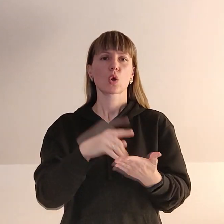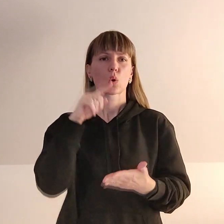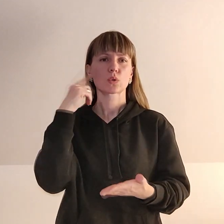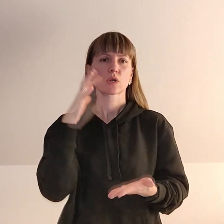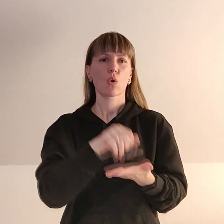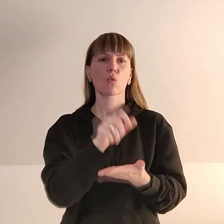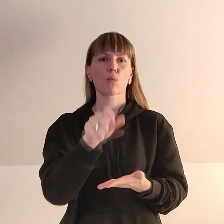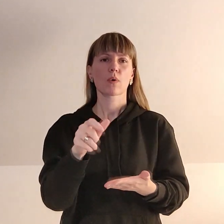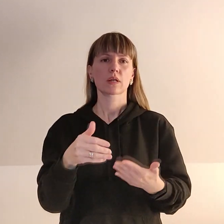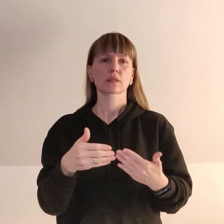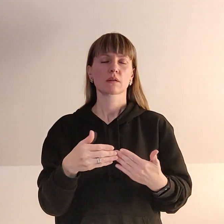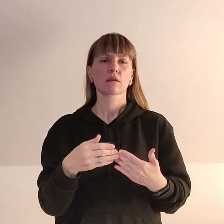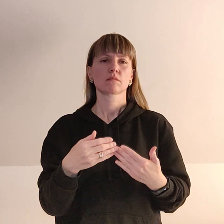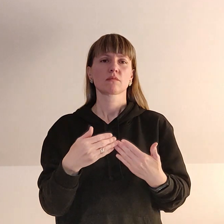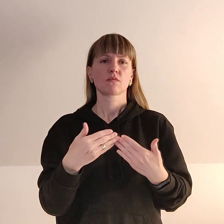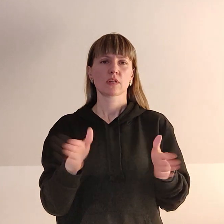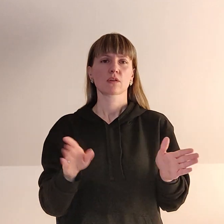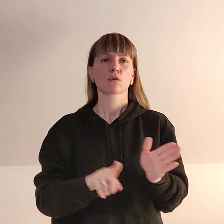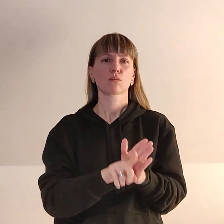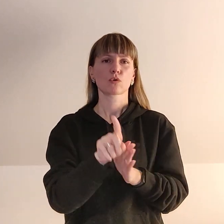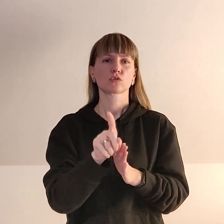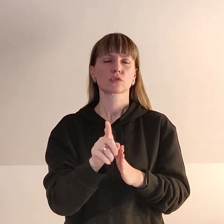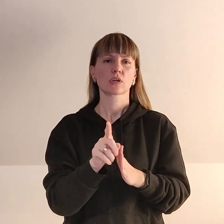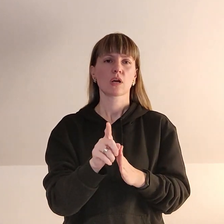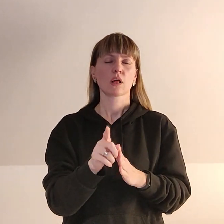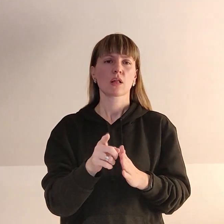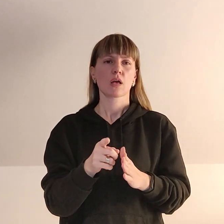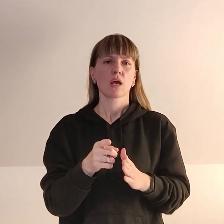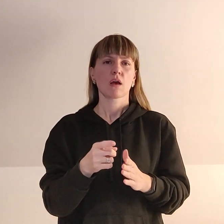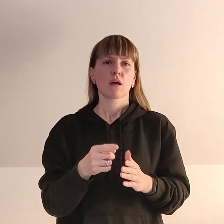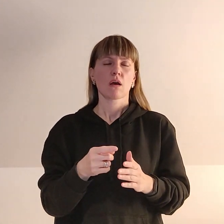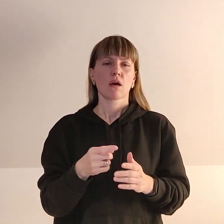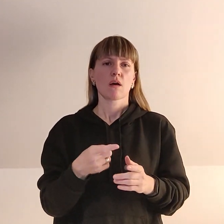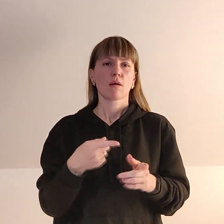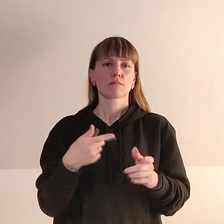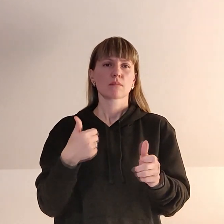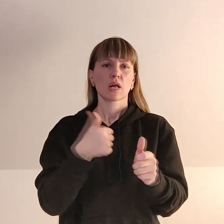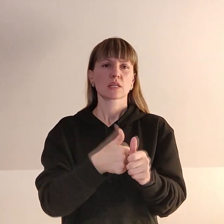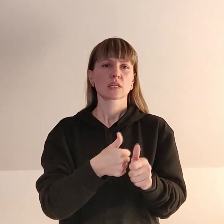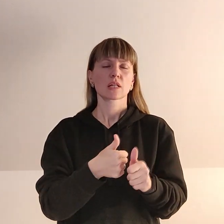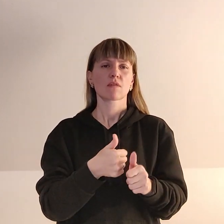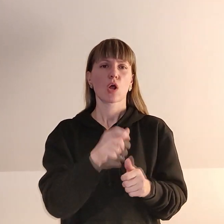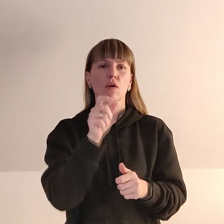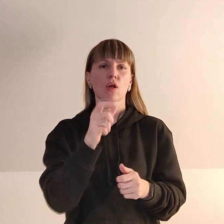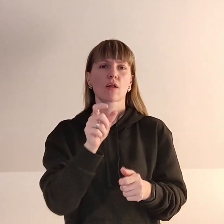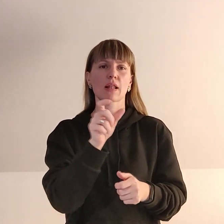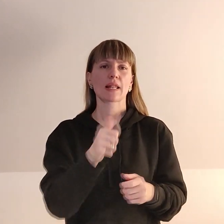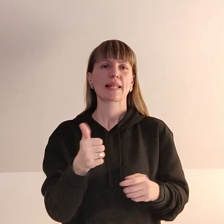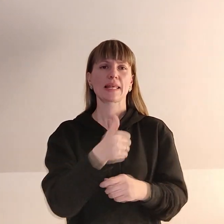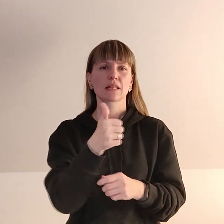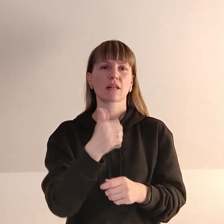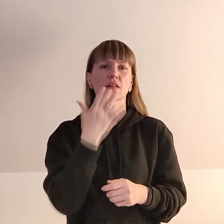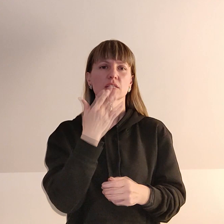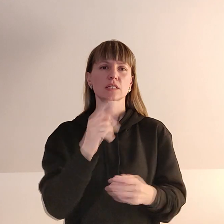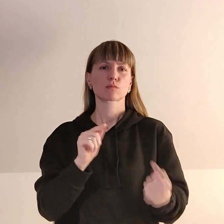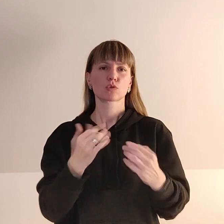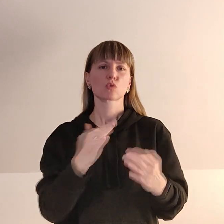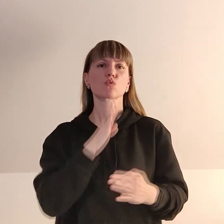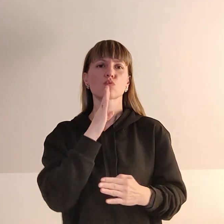окупанти відкрито розпочали переслідування лідерів національного спротиву. Сьогодні вранці вони увірвалися в будинок